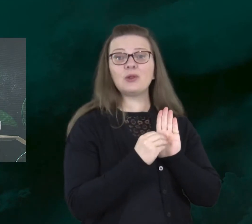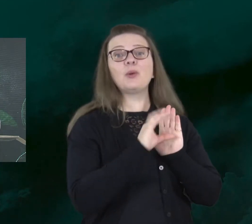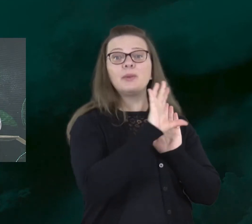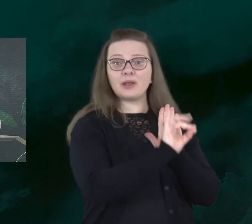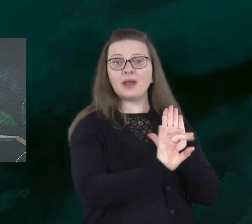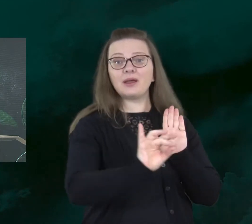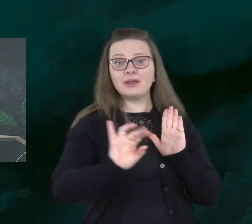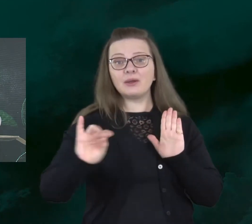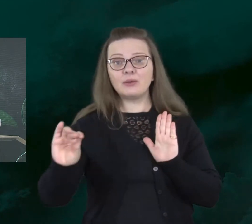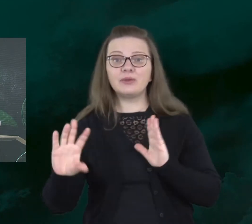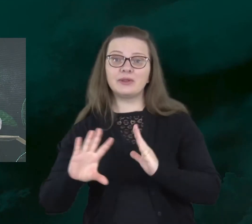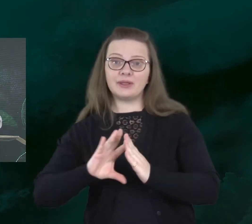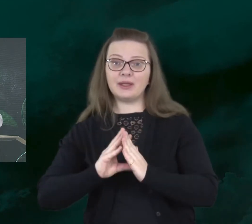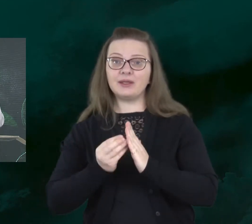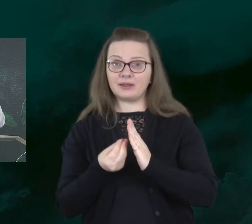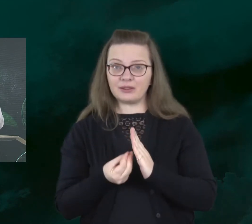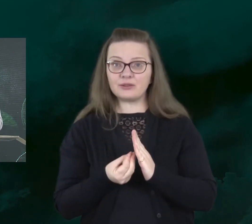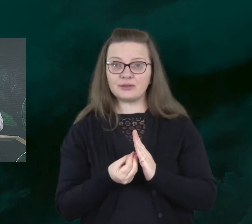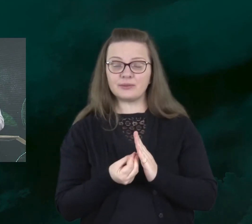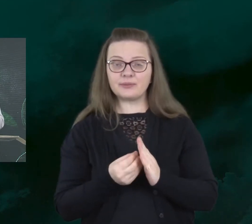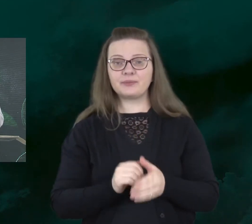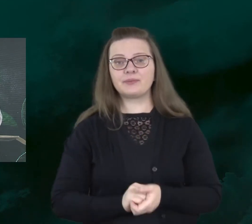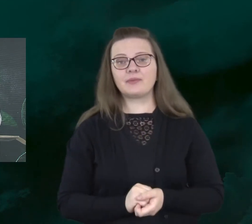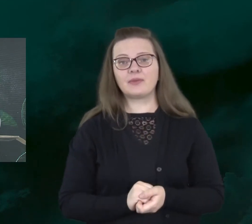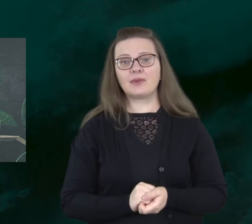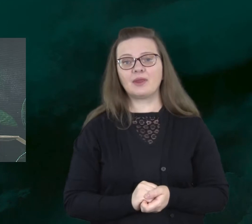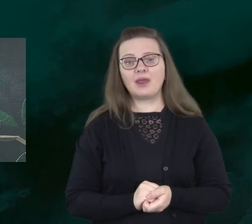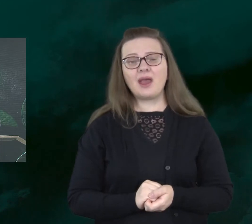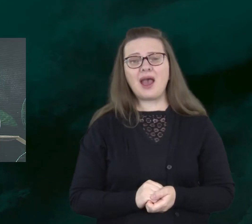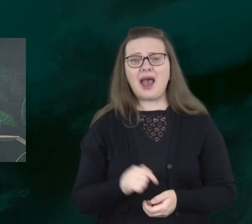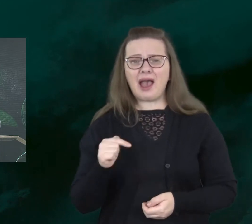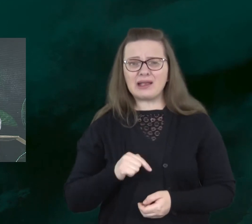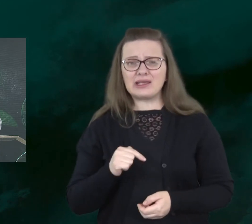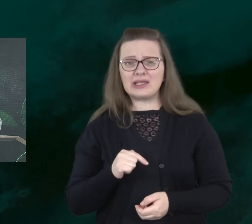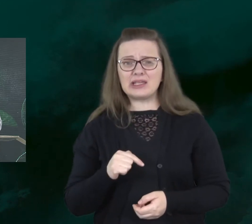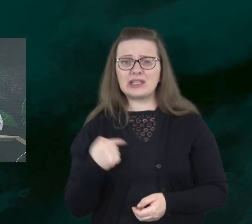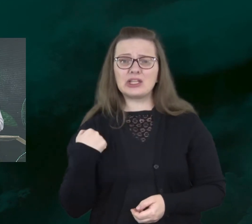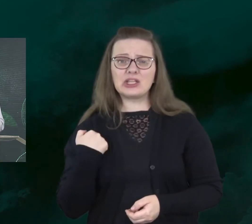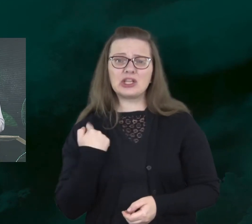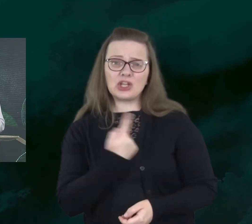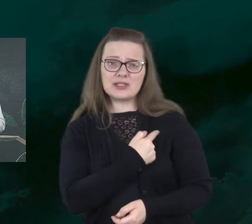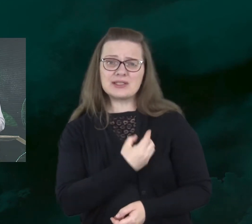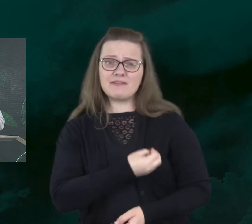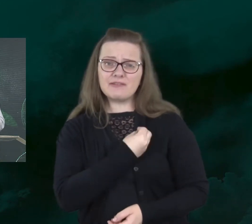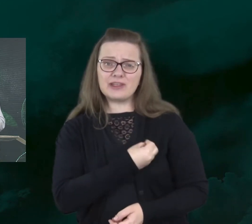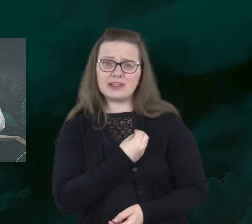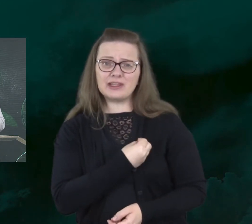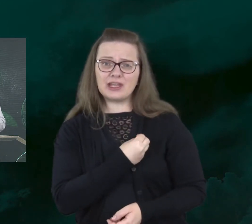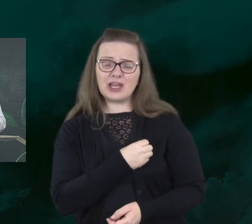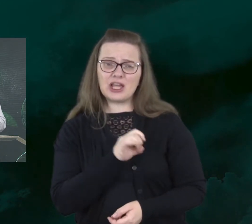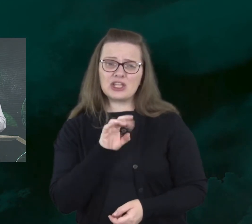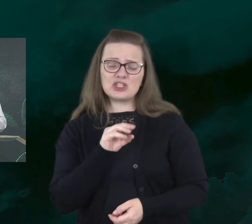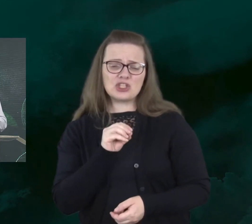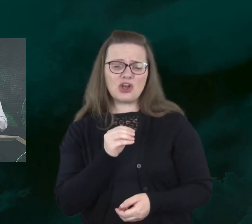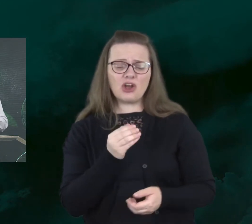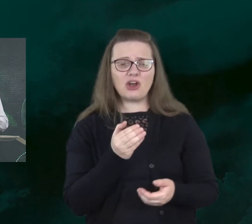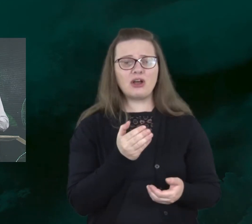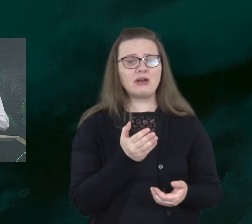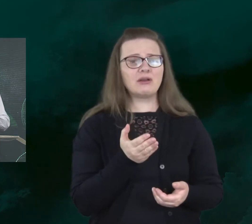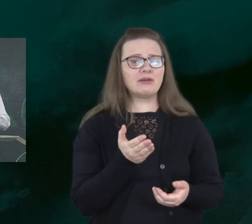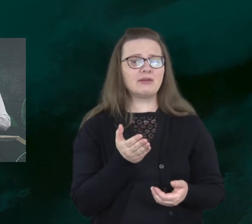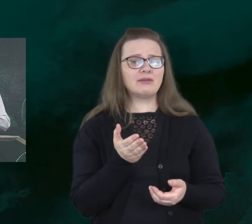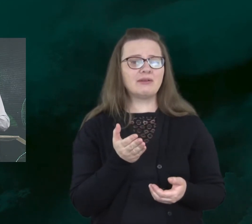agradar homens, não está aqui vivendo em favor dos homens, mas, aliás,